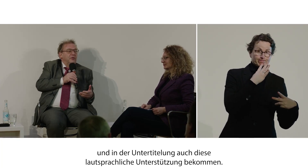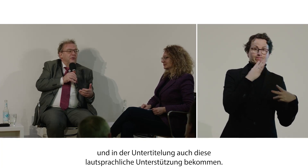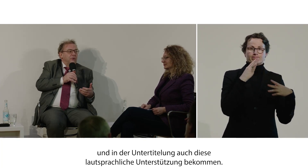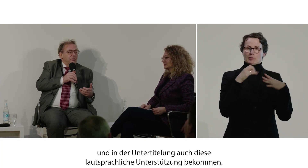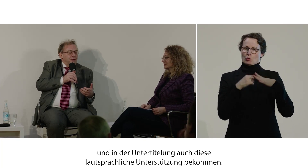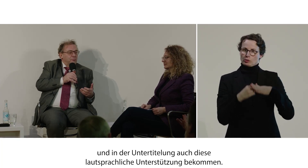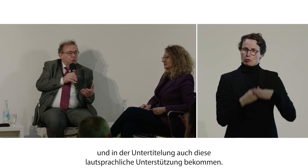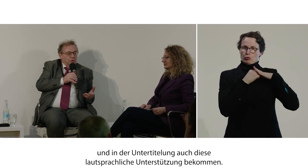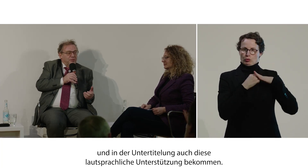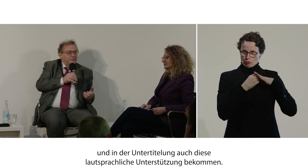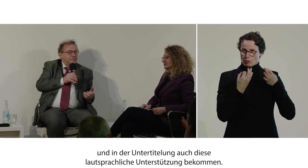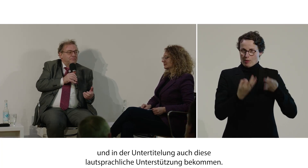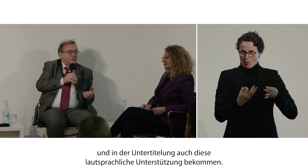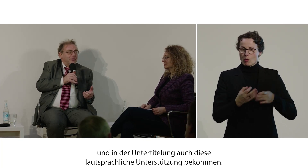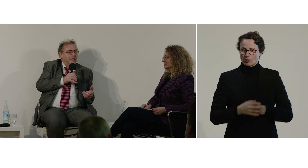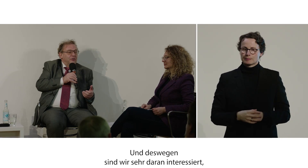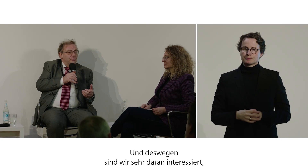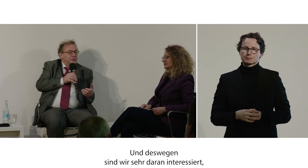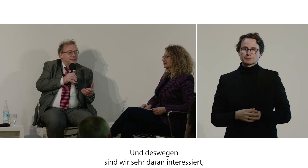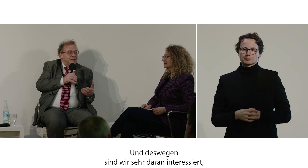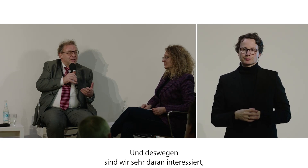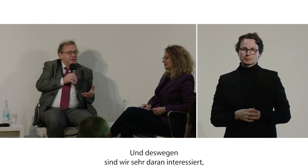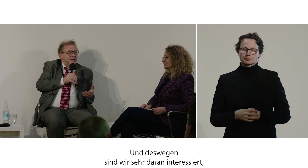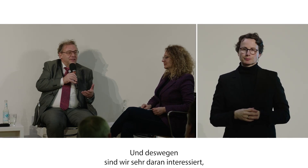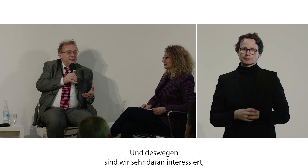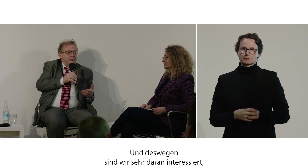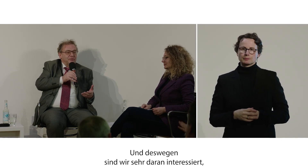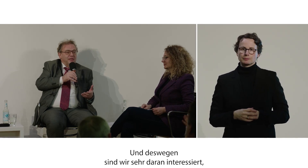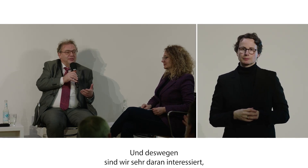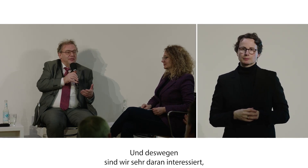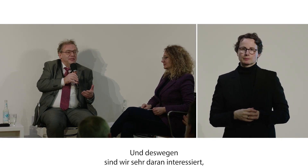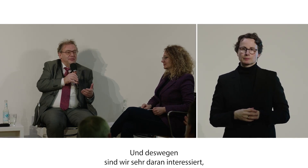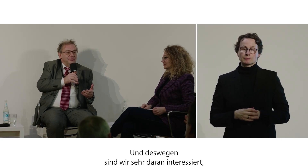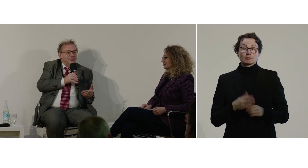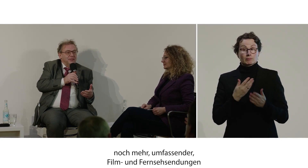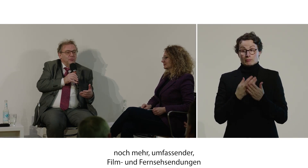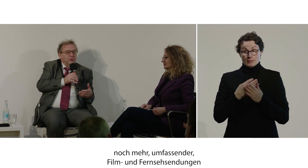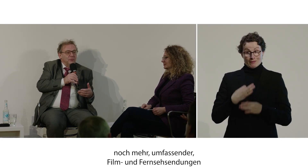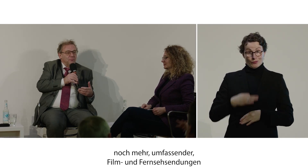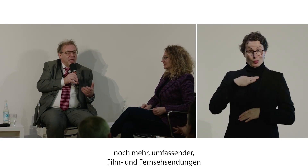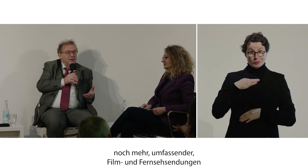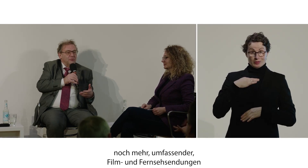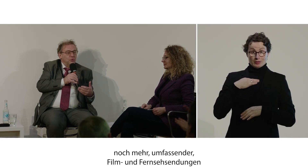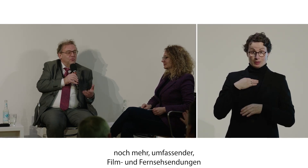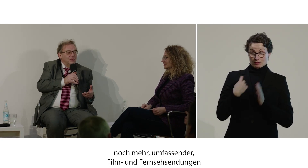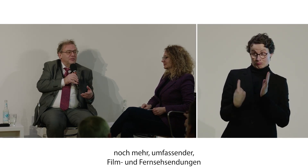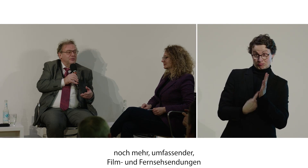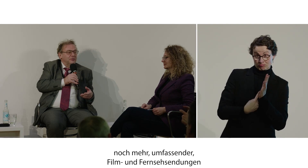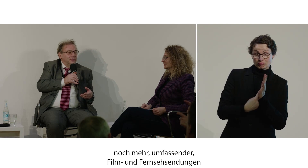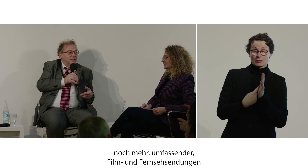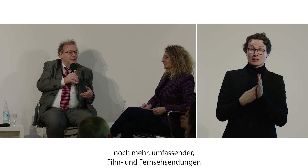bekommen. Und deswegen sind wir sehr daran interessiert, immer mehr